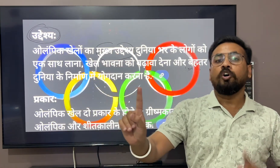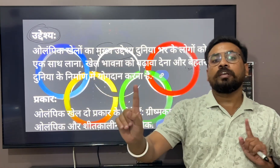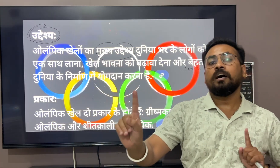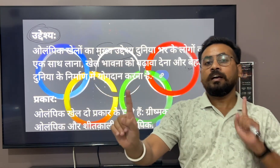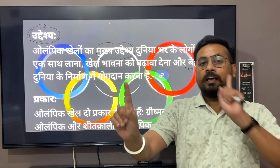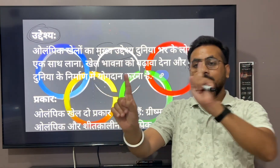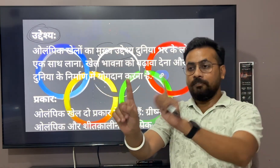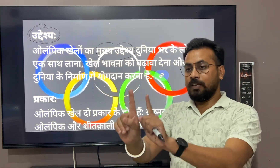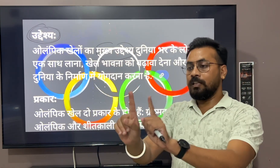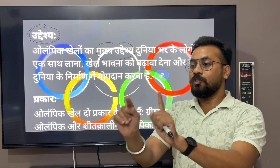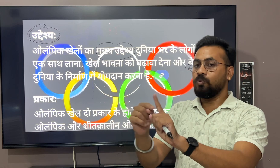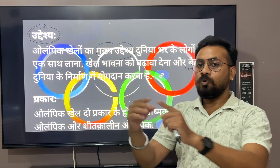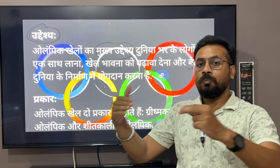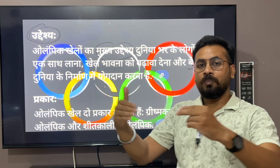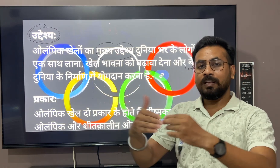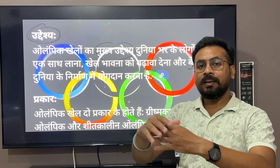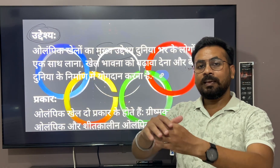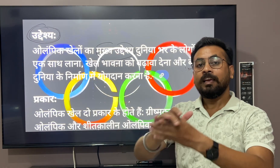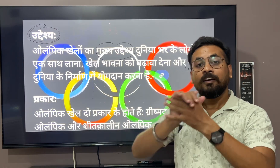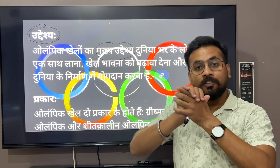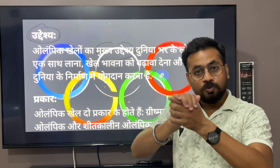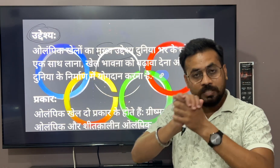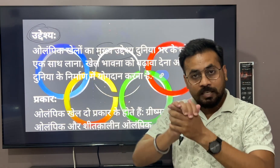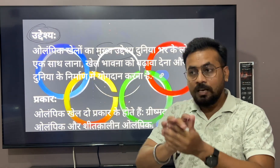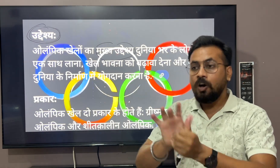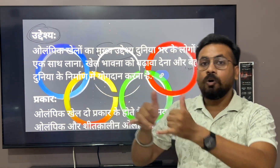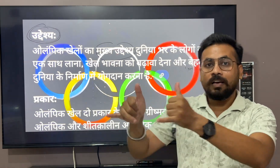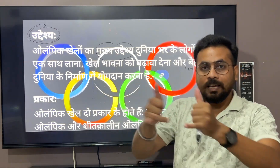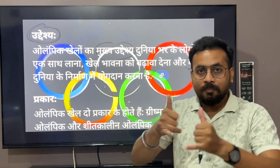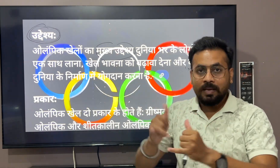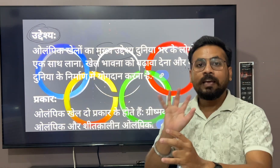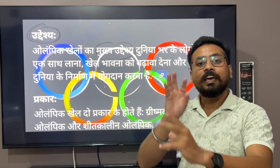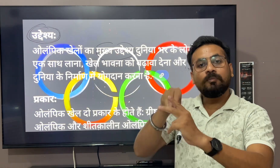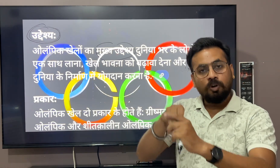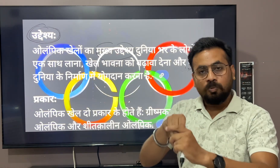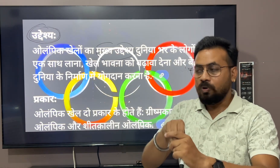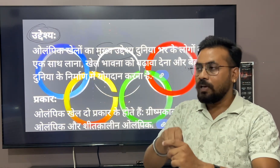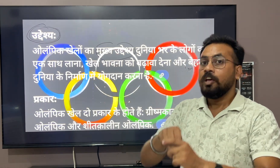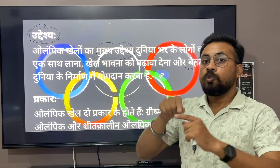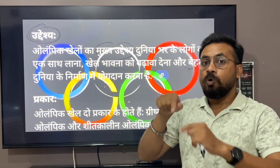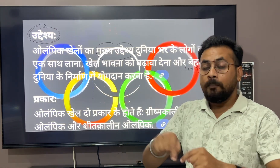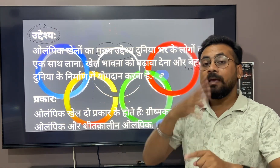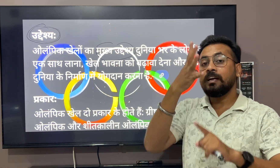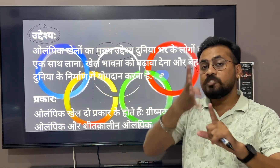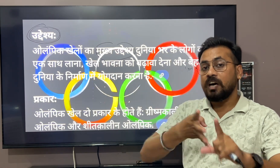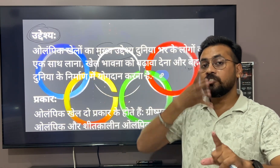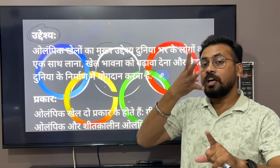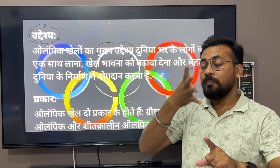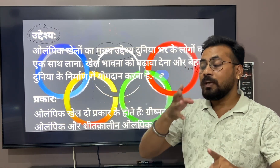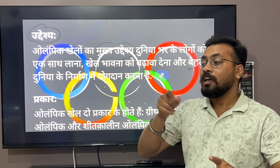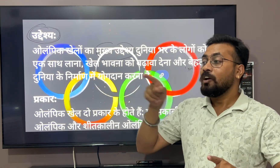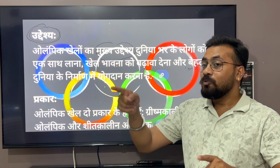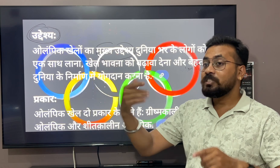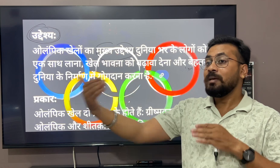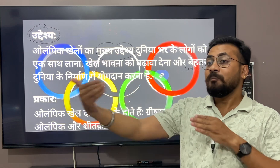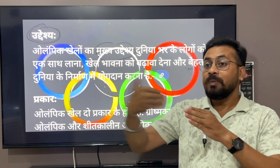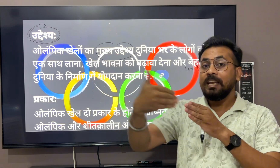यहाँ का एक व्यक्ति दोनों मिल करके दोस्ती किया और गेम में इन्वॉल्व हो गए। तो हमें हर 4 साल में उनसे मिलने